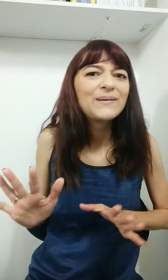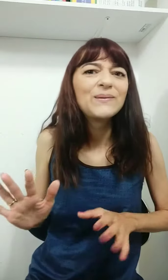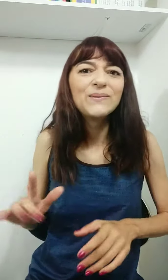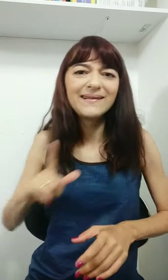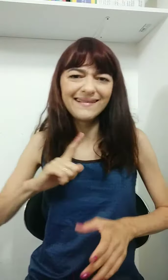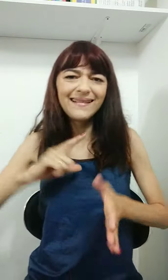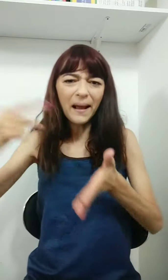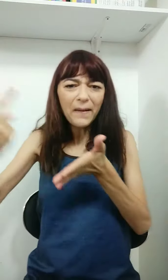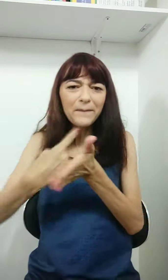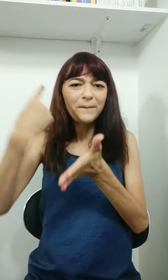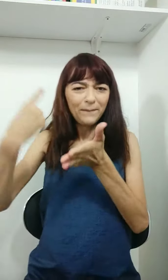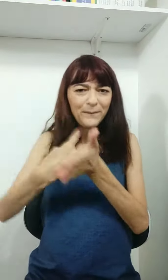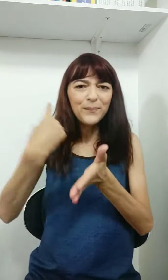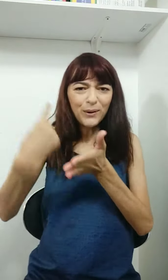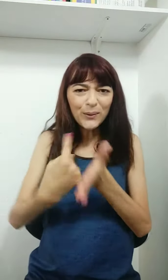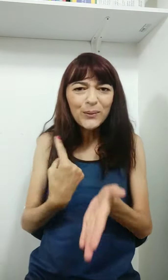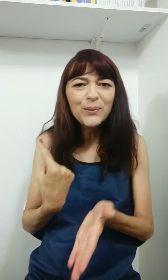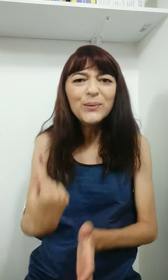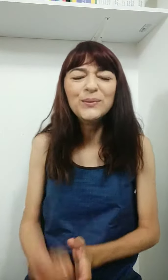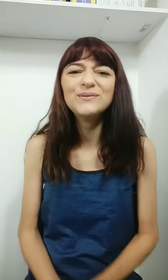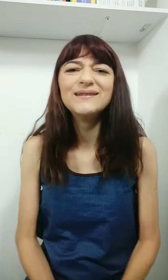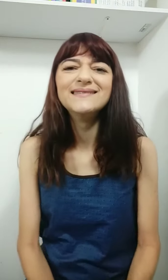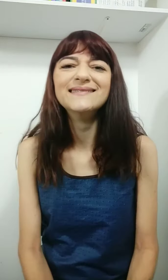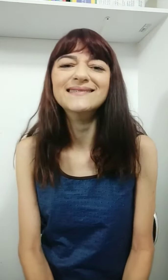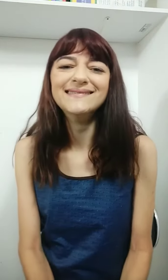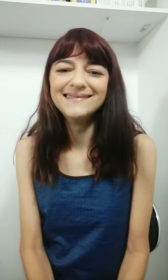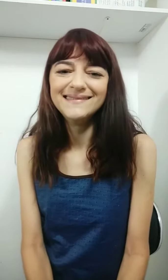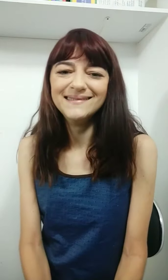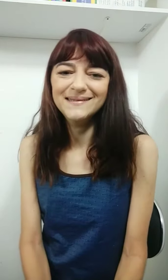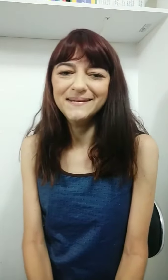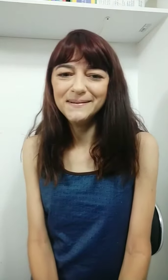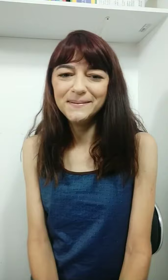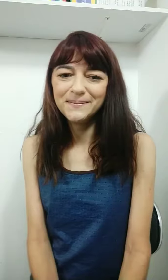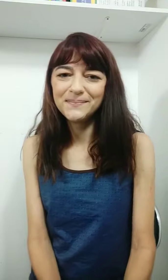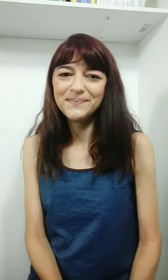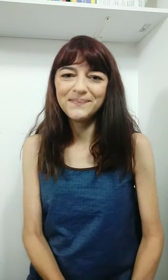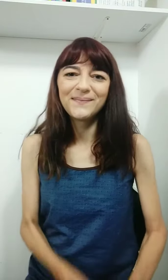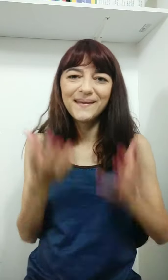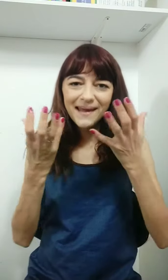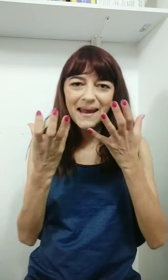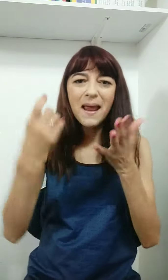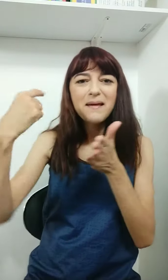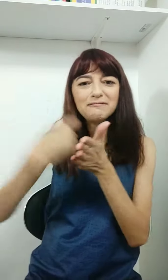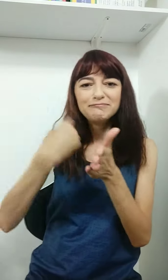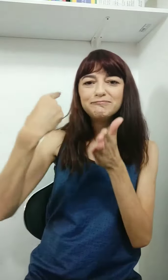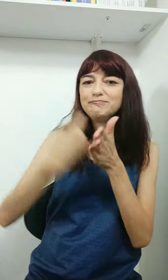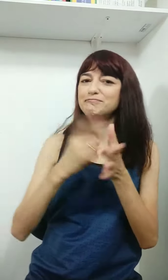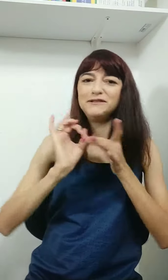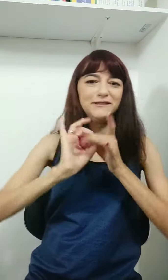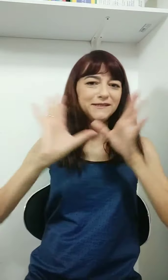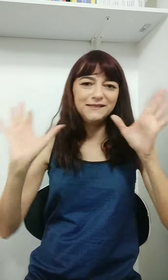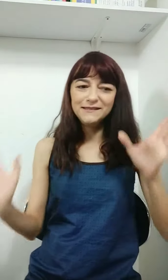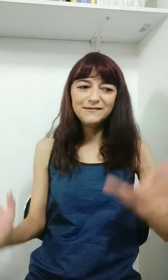tá? Está ficando claro, gente? Alguém tem alguma dúvida, alguma pergunta em relação a frases negativas? Expressões faciais?